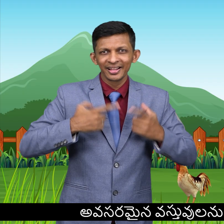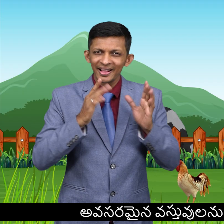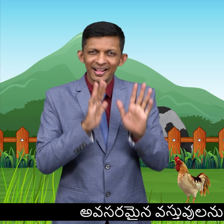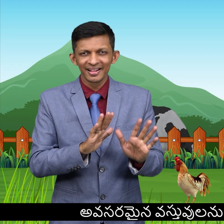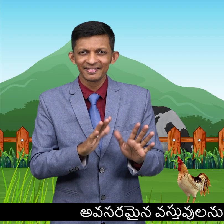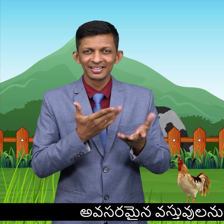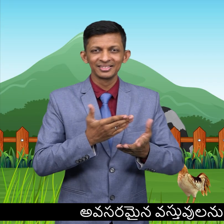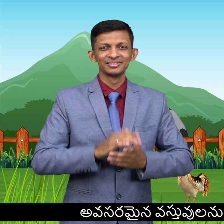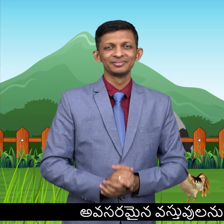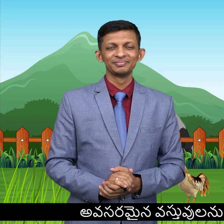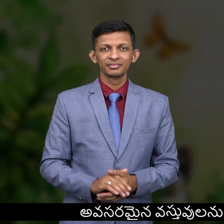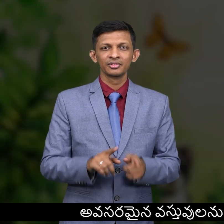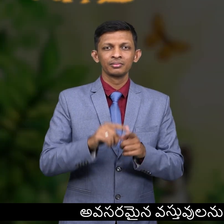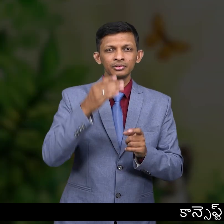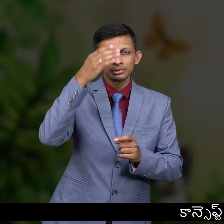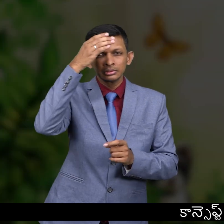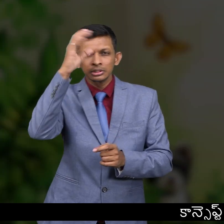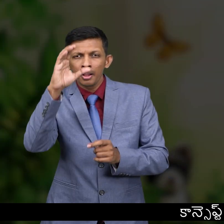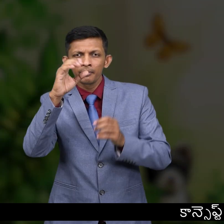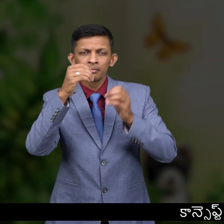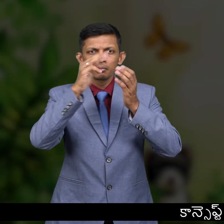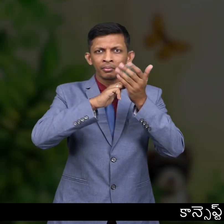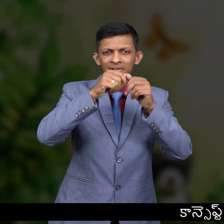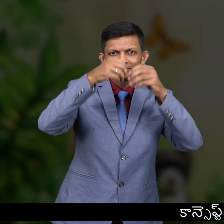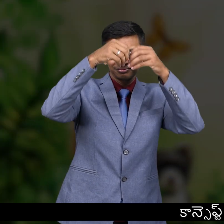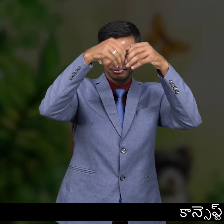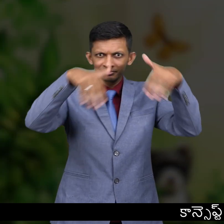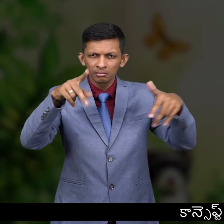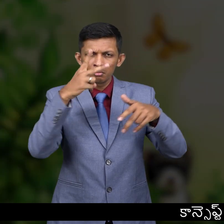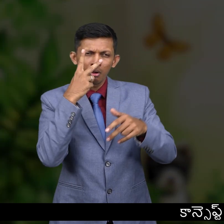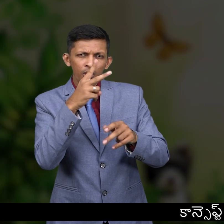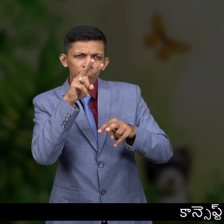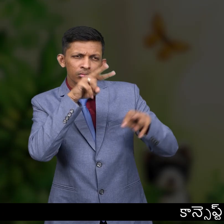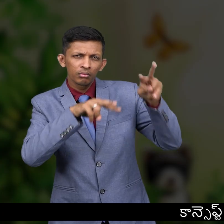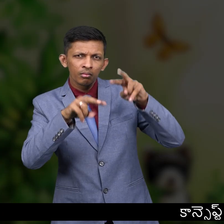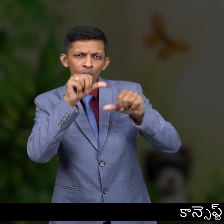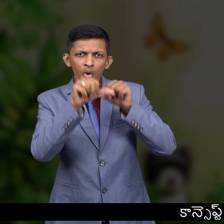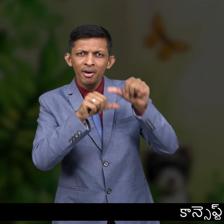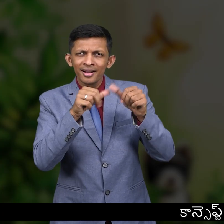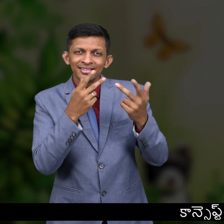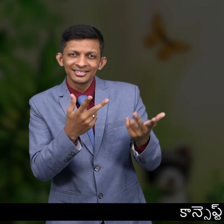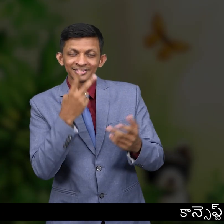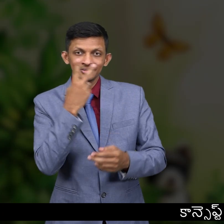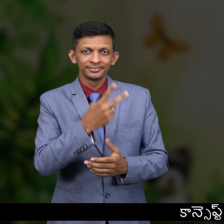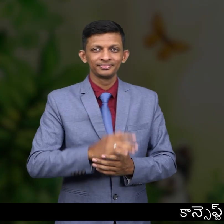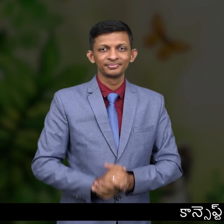చేయడానికి ప్రజలు చేసే పని. కాన్సెప్ట్ మ్యాప్ను పరిశీలించండి.